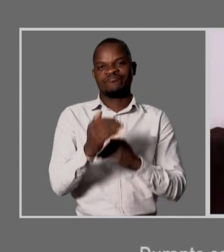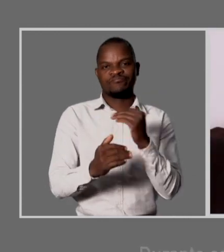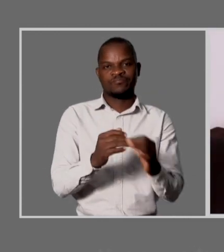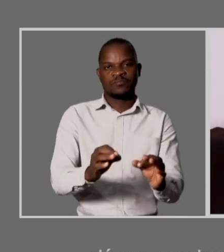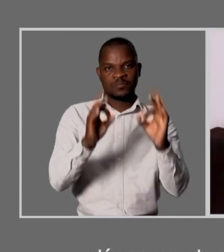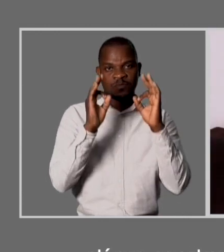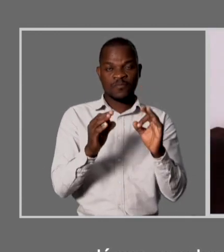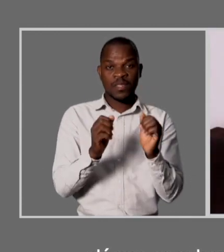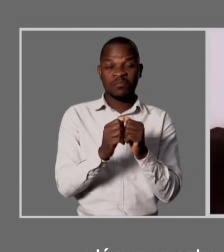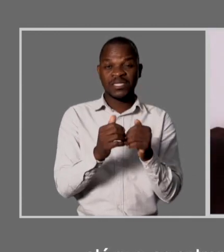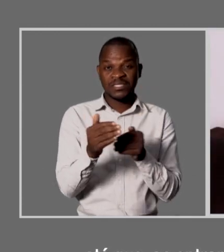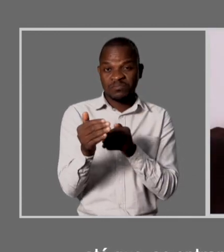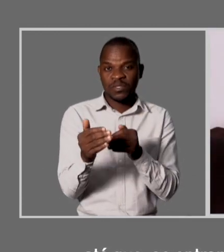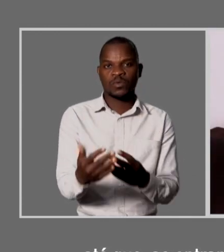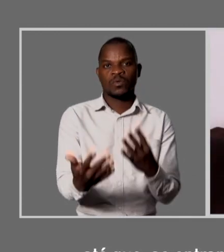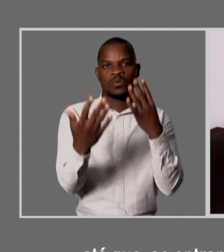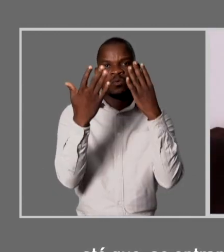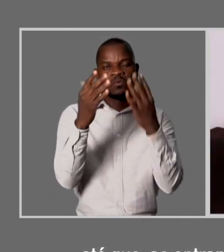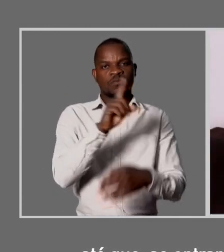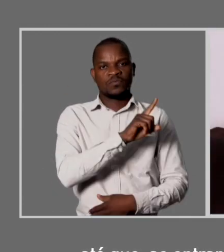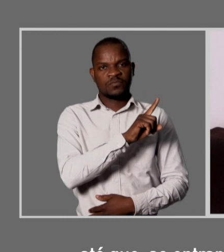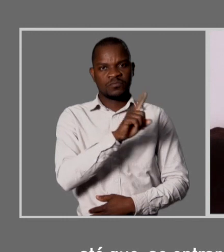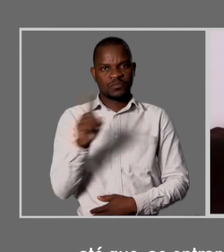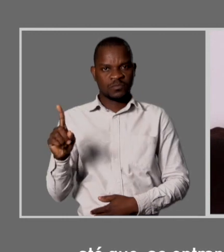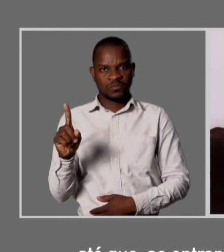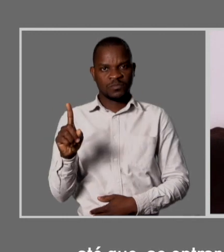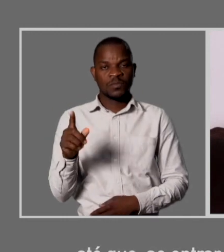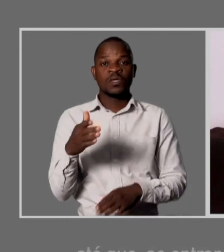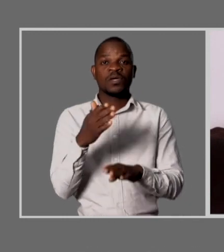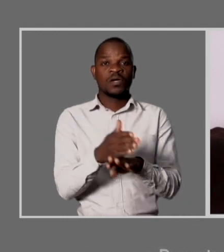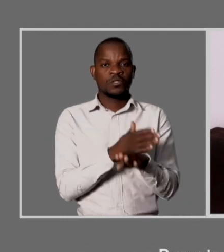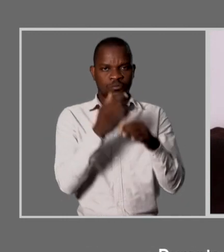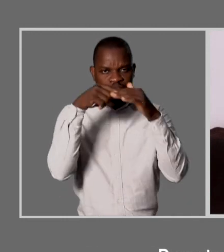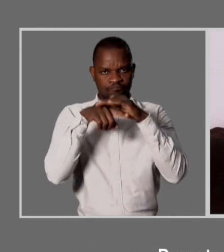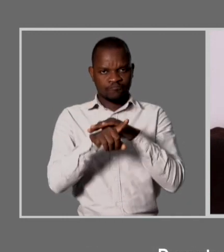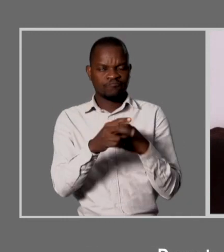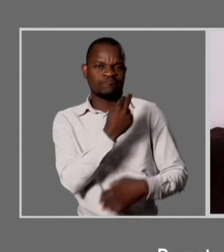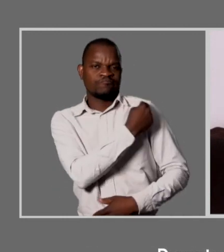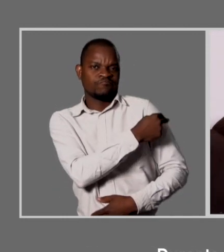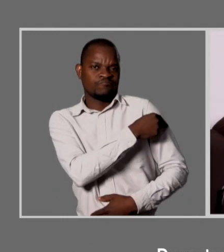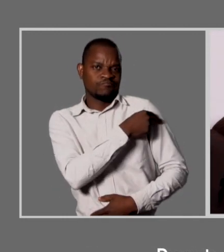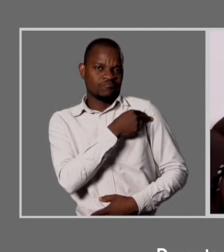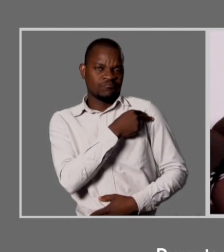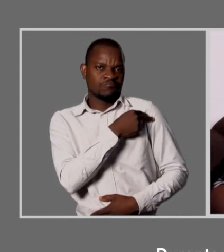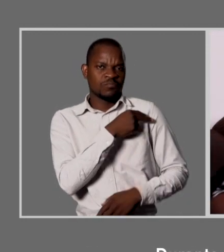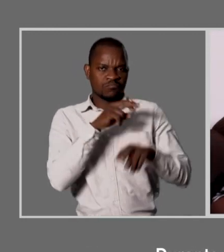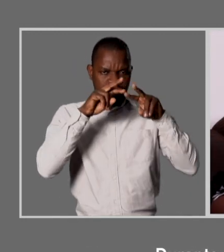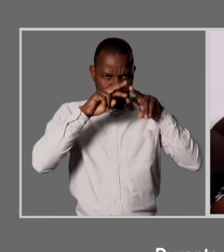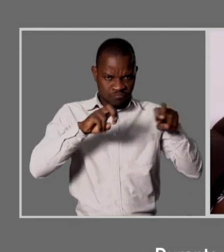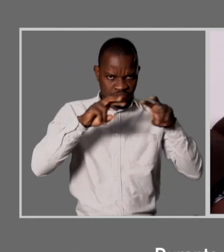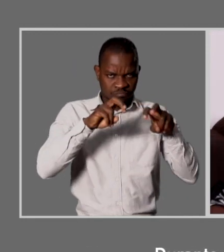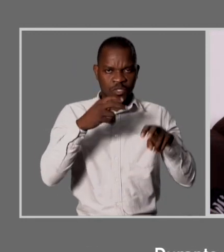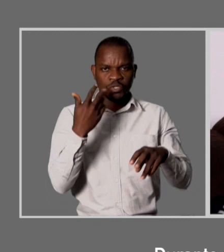bem. Até que ao entrar para o terceiro trimestre de gestação, durante as consultas pré-natal, a mãe foi